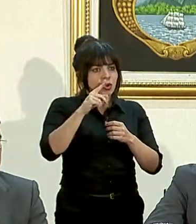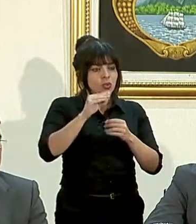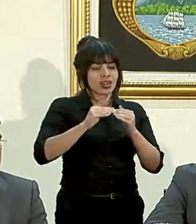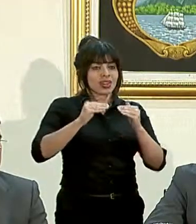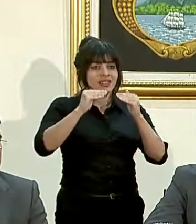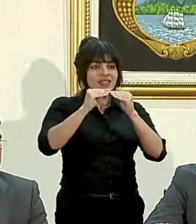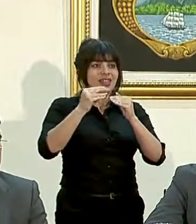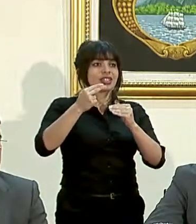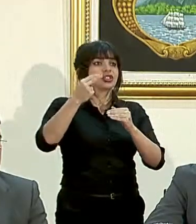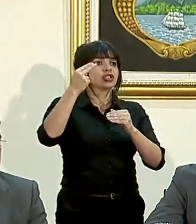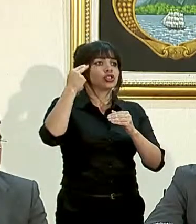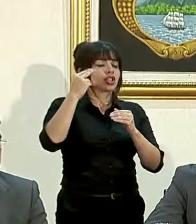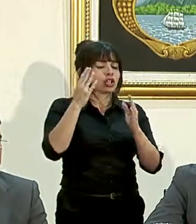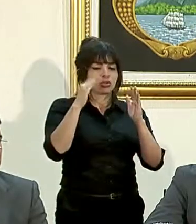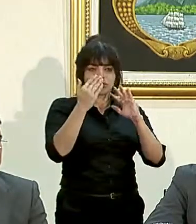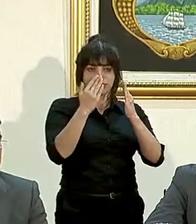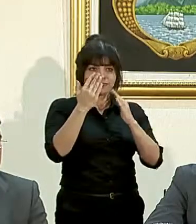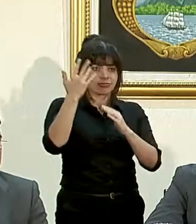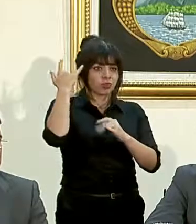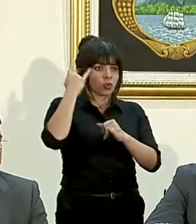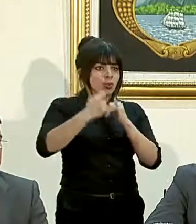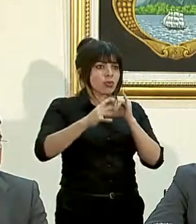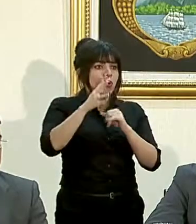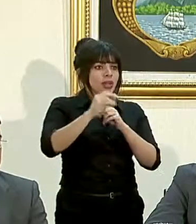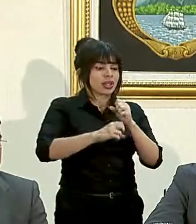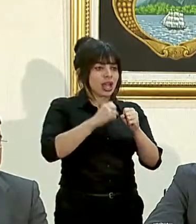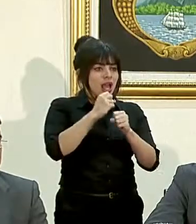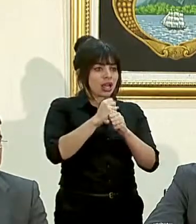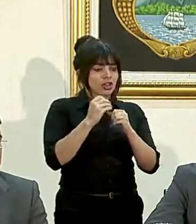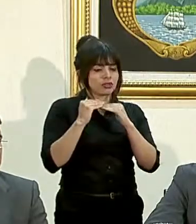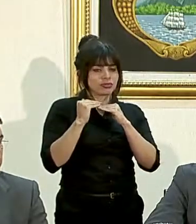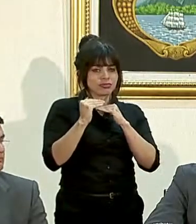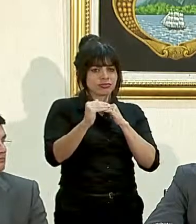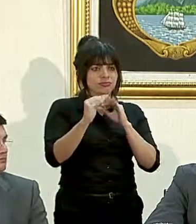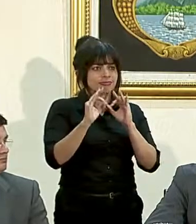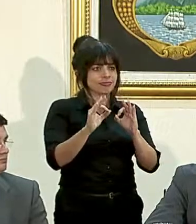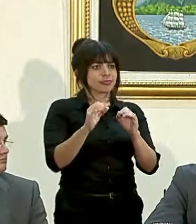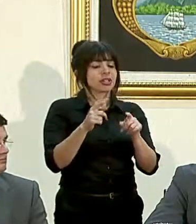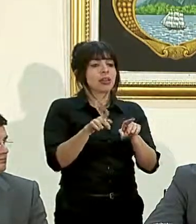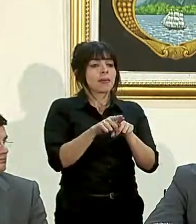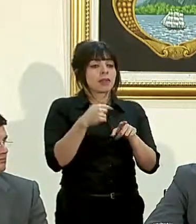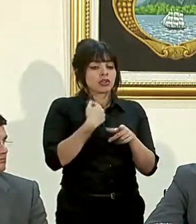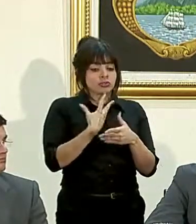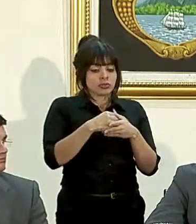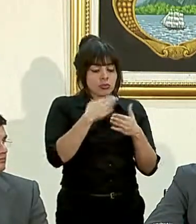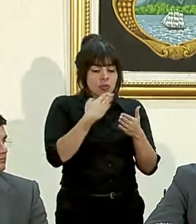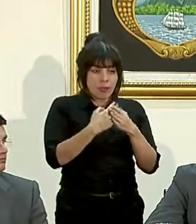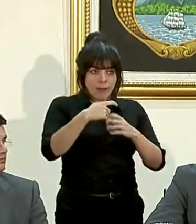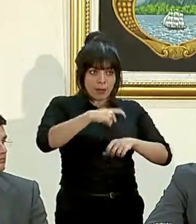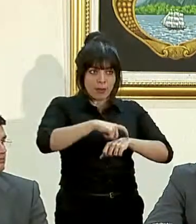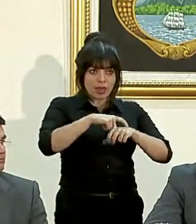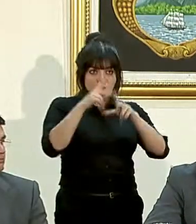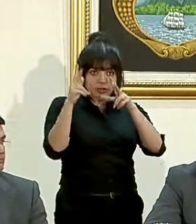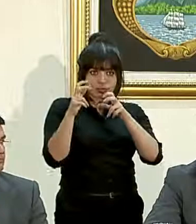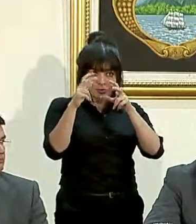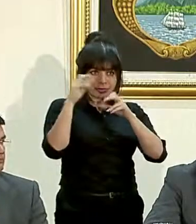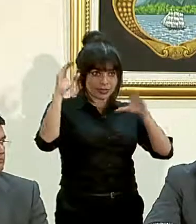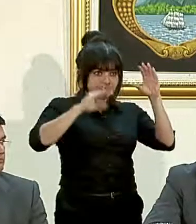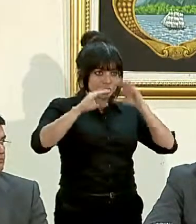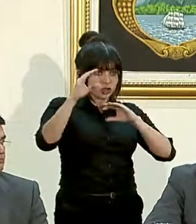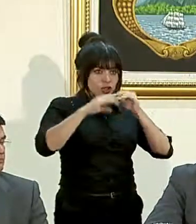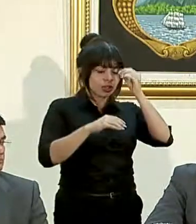histórico sin precedentes en los últimos 40 años, que estuviéramos en un buen momento de atracción de inversiones, que